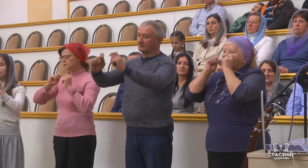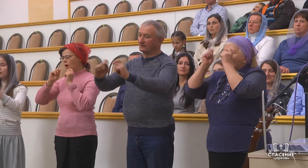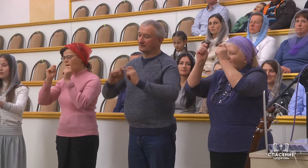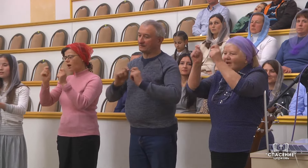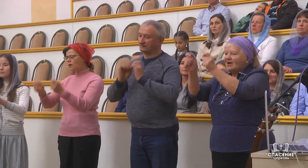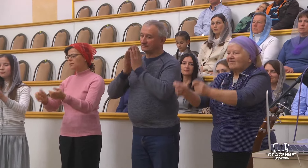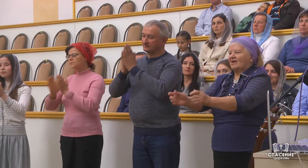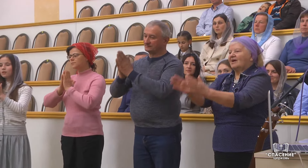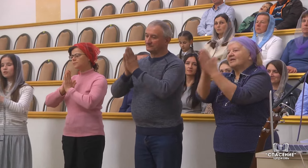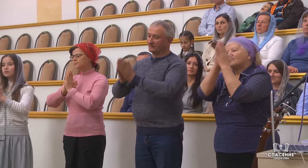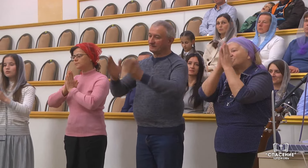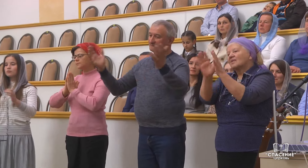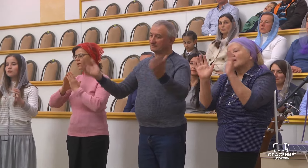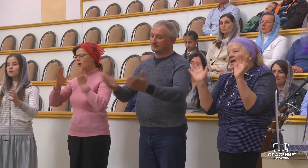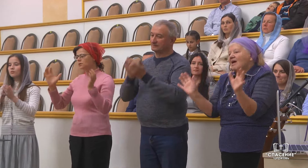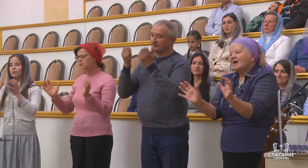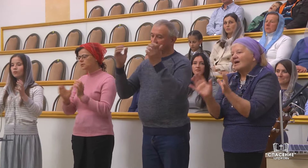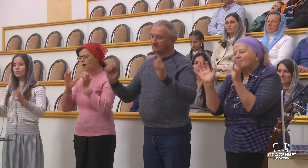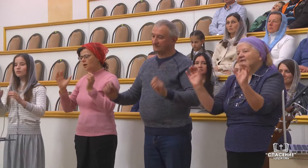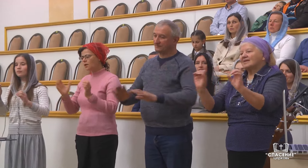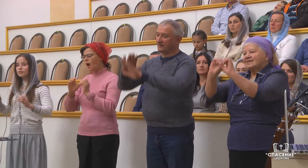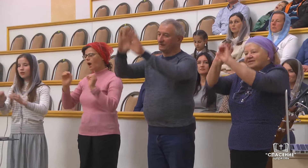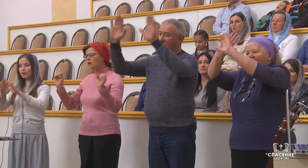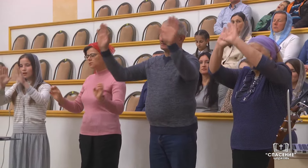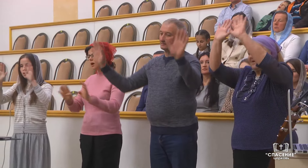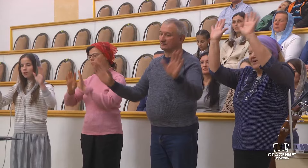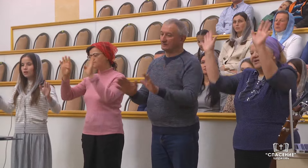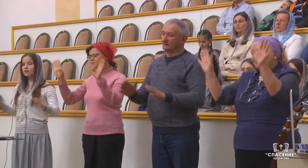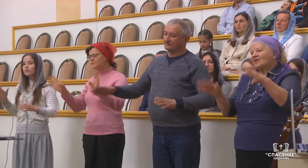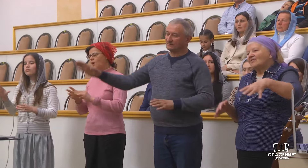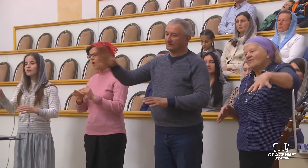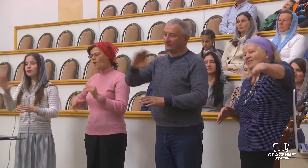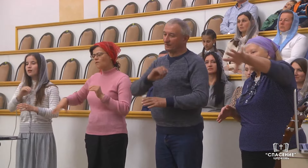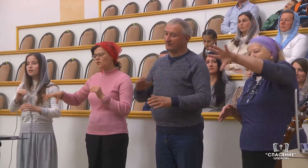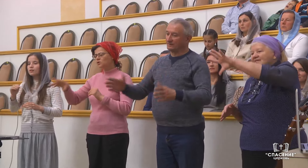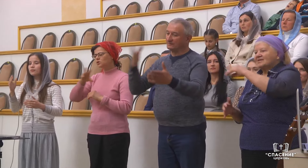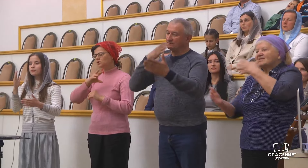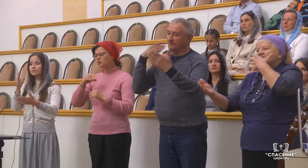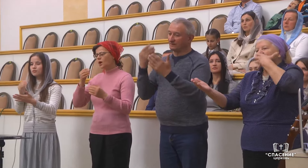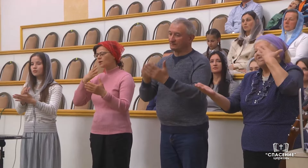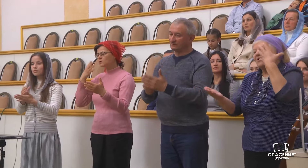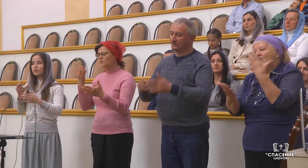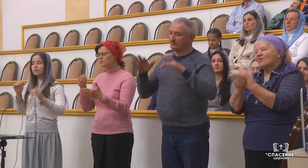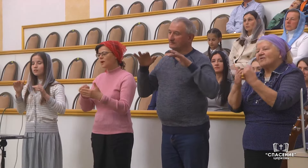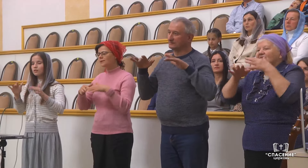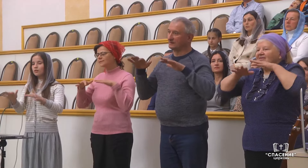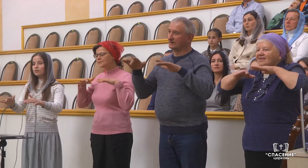дар, хранить святость во всех твоих